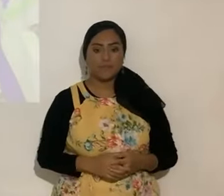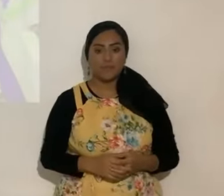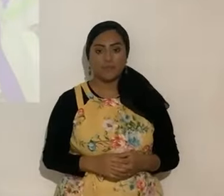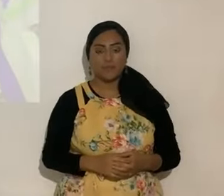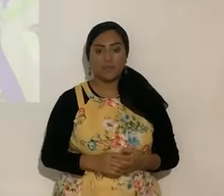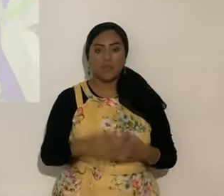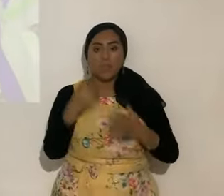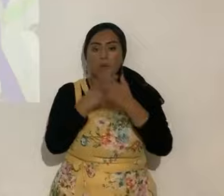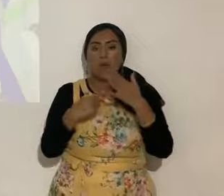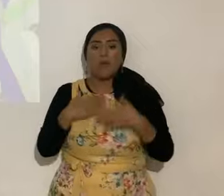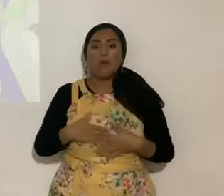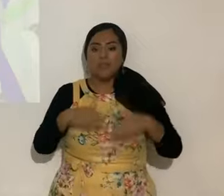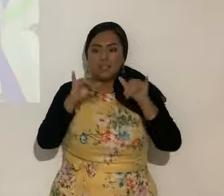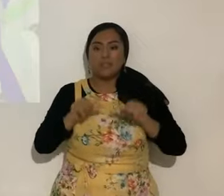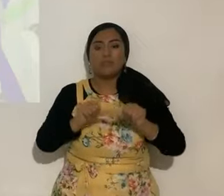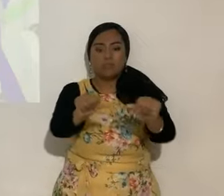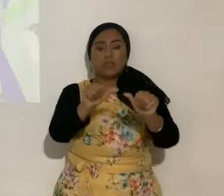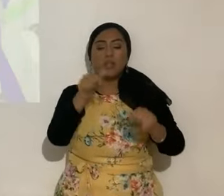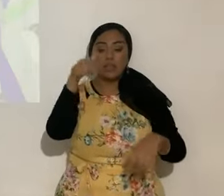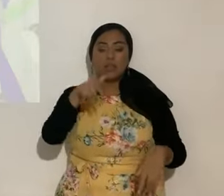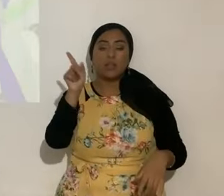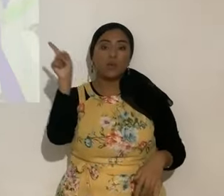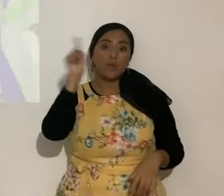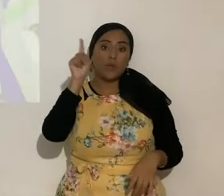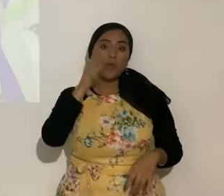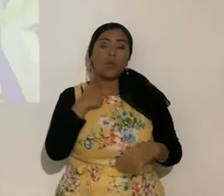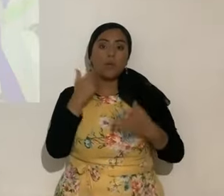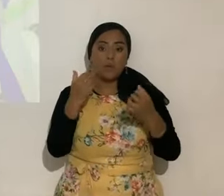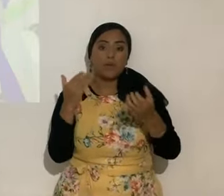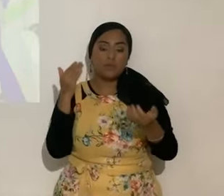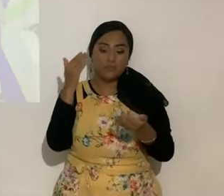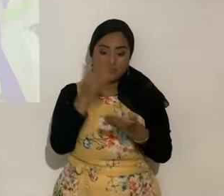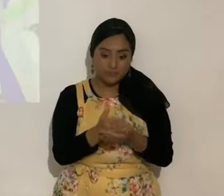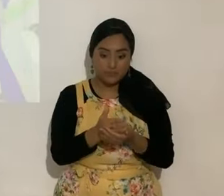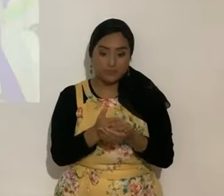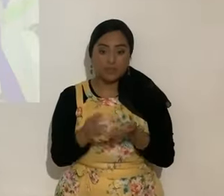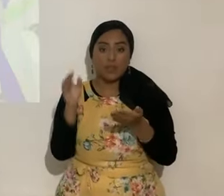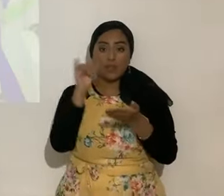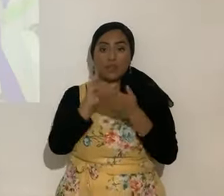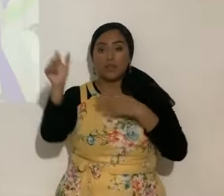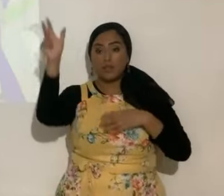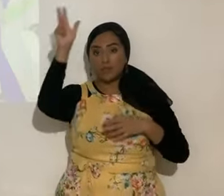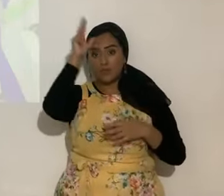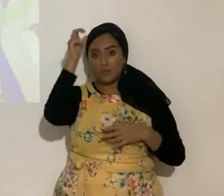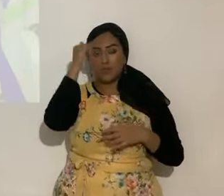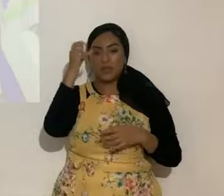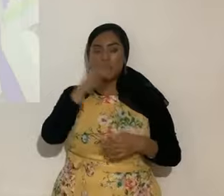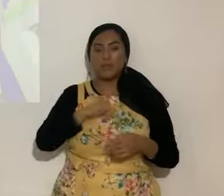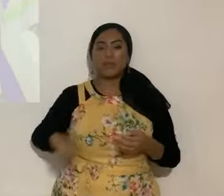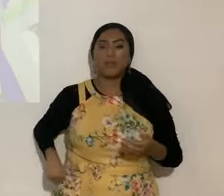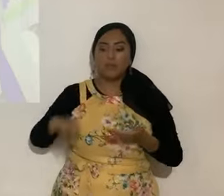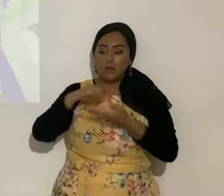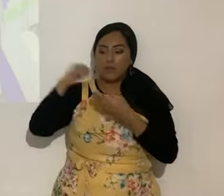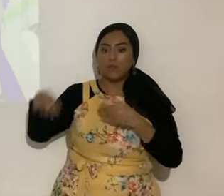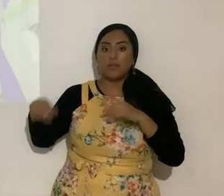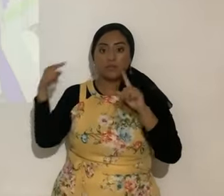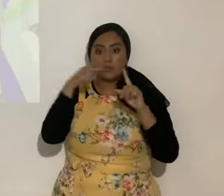pero, ¿qué placer es duradero? y es aquí, donde quería también llegar, que el diablo, y a su amistad reprenda,